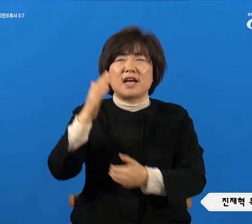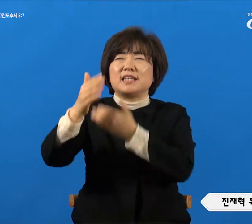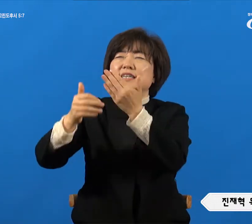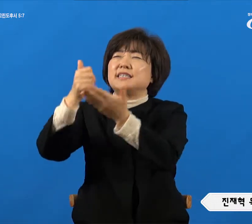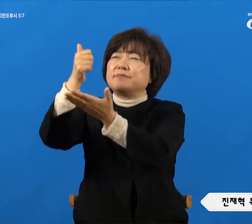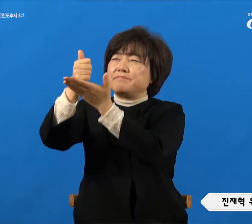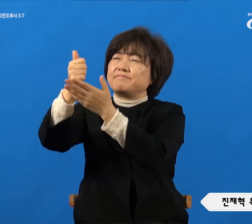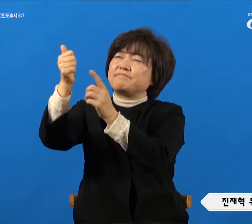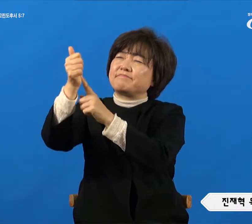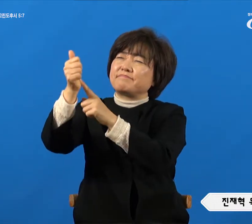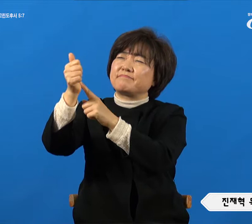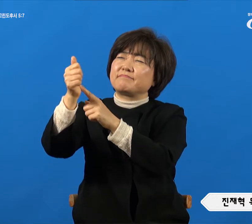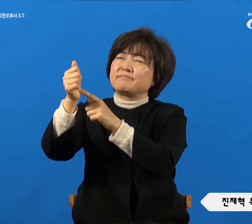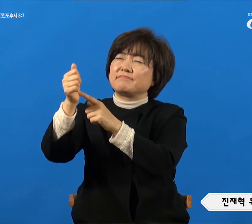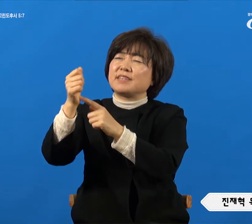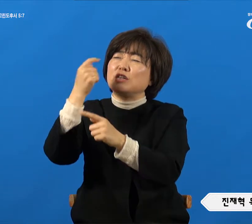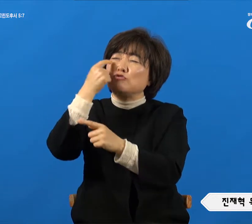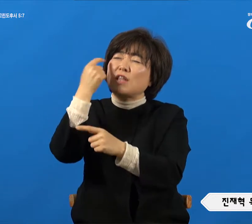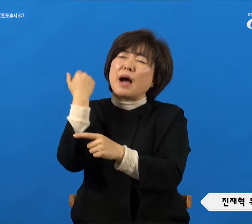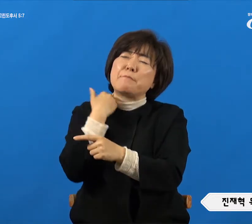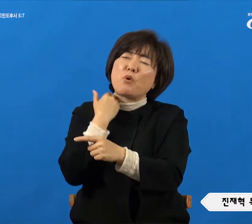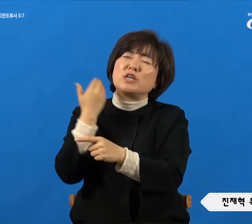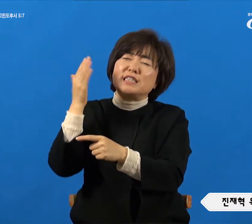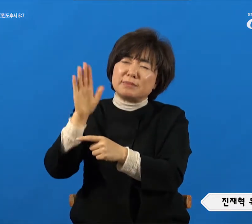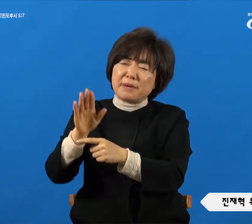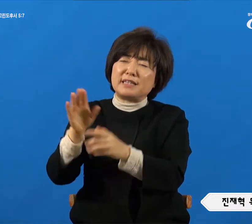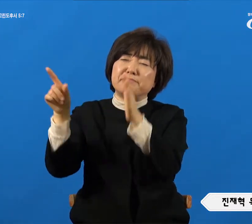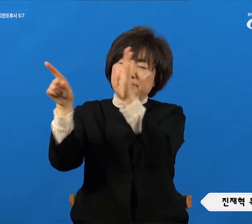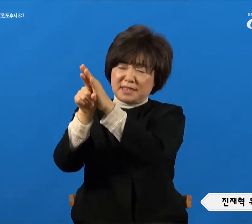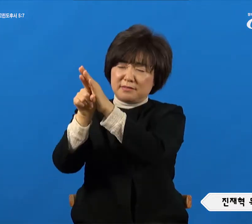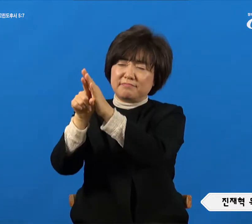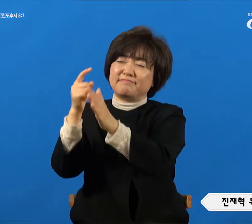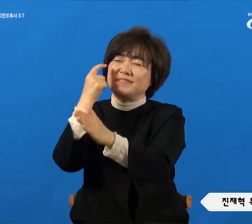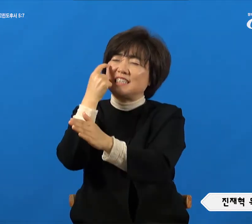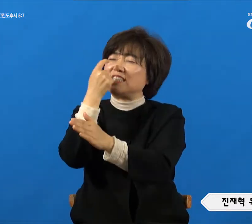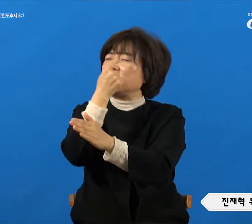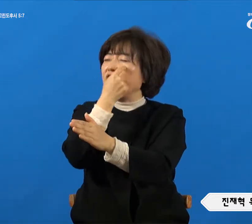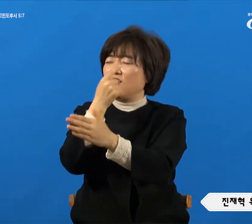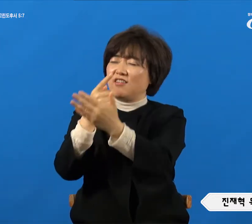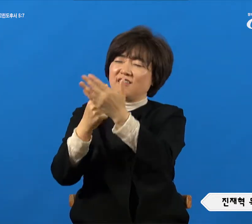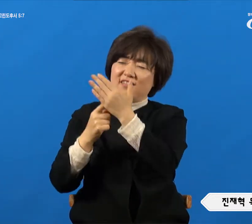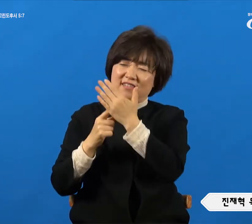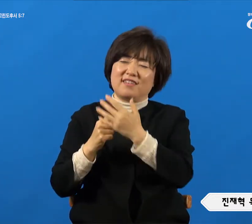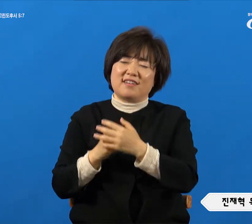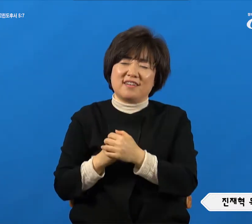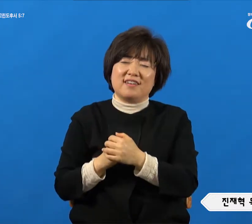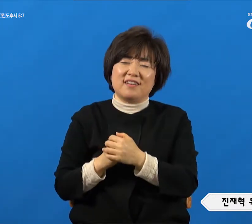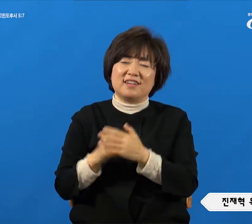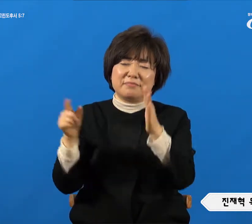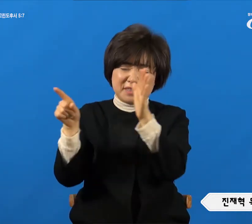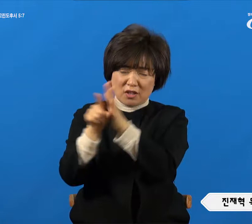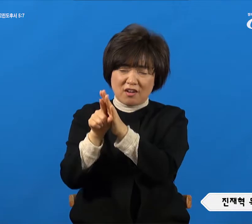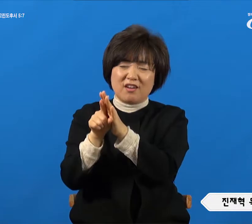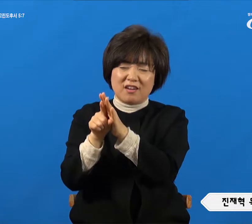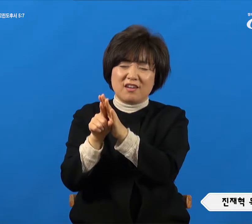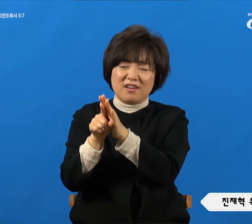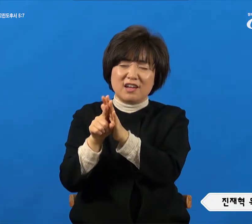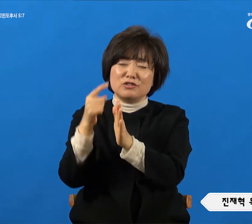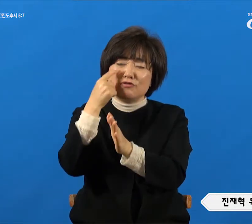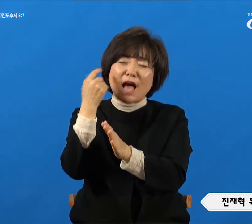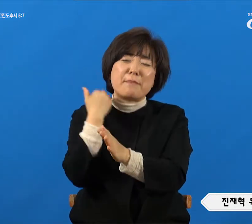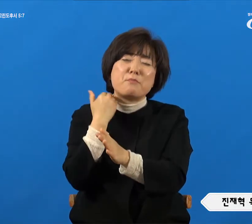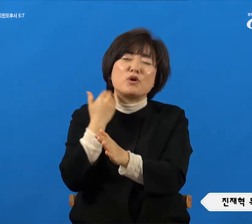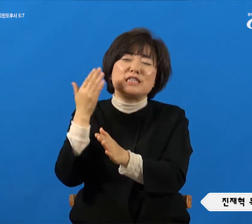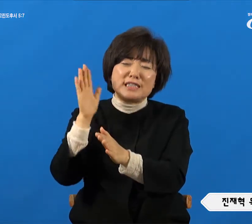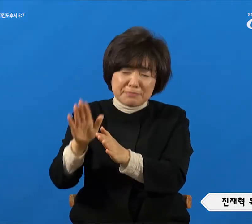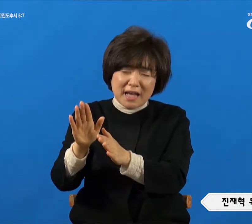것의 실상이요 보지 못하는 것의 증거라고 하셨습니다. 이제 보지 못하는 것으로 인해,